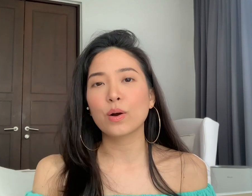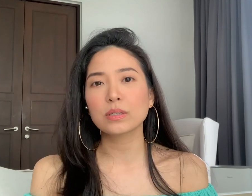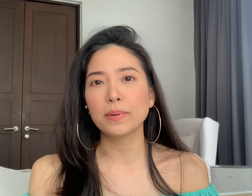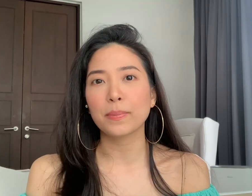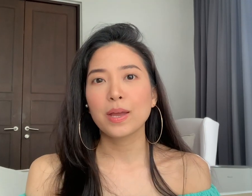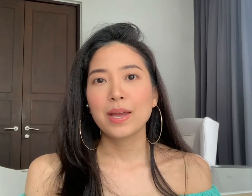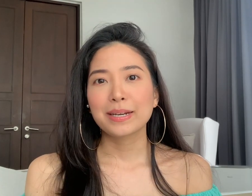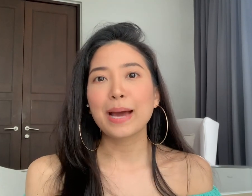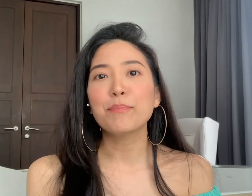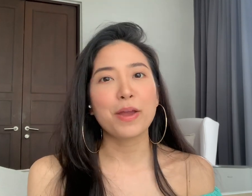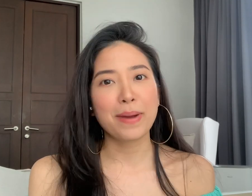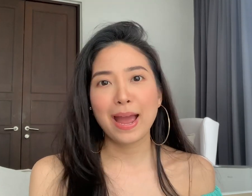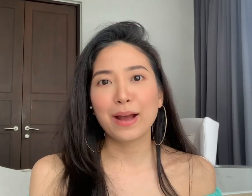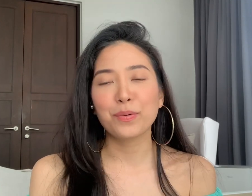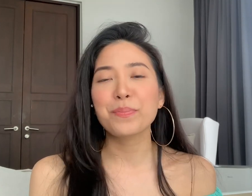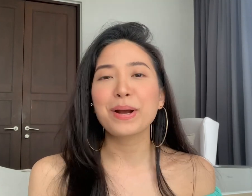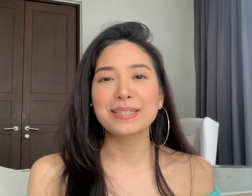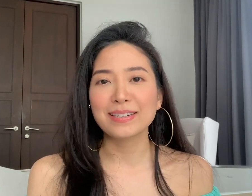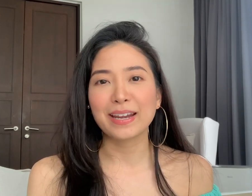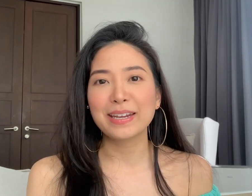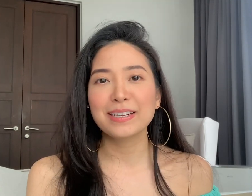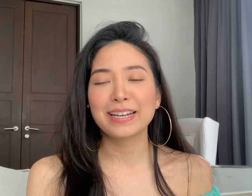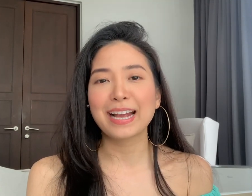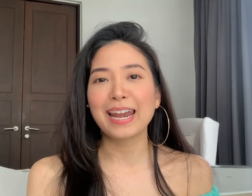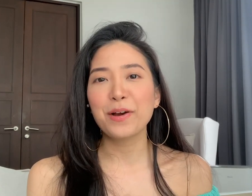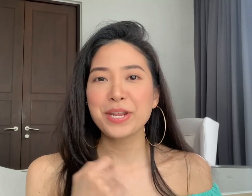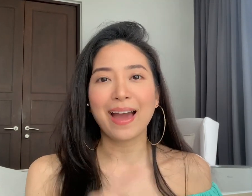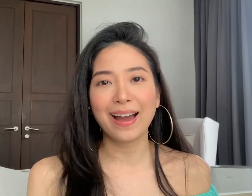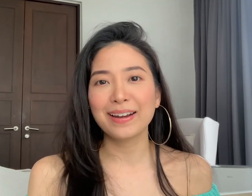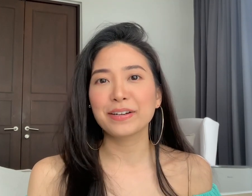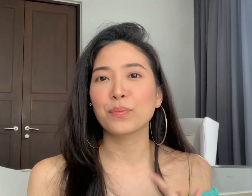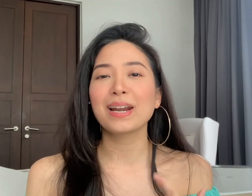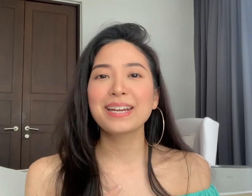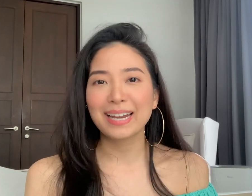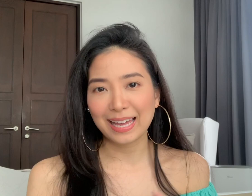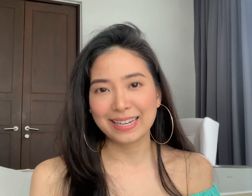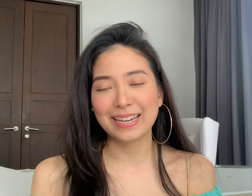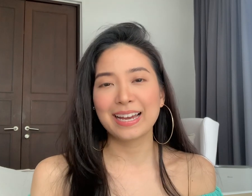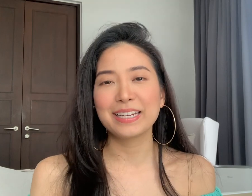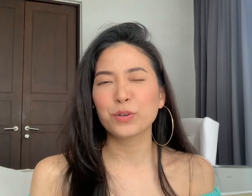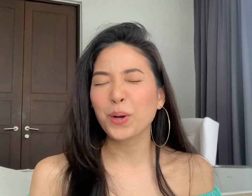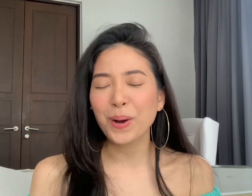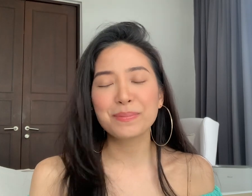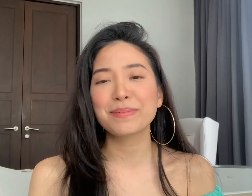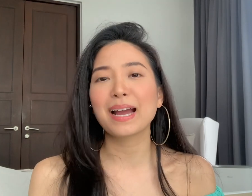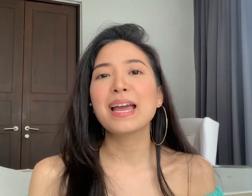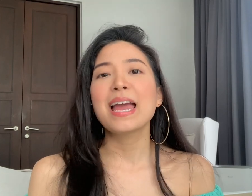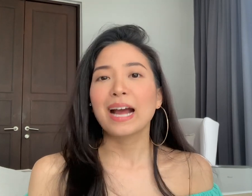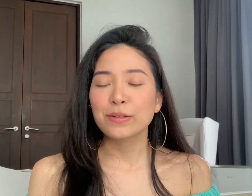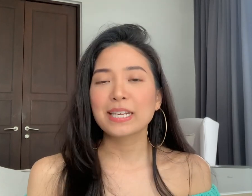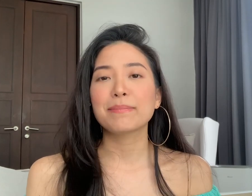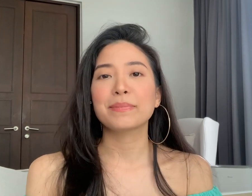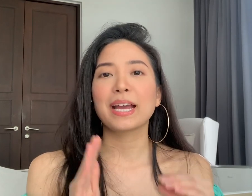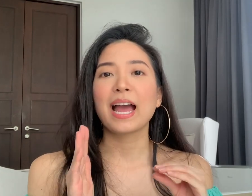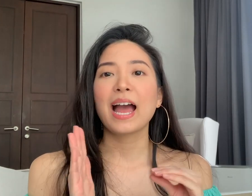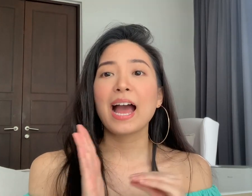าก็จะทำบ่อยมากคุแ่กอจจะเหนอนินึงในการเล่านิทานหรอวาเลนอะไรนะคะที่เขาชอบมากๆเขาจะทำแบบนี้ค่ะ